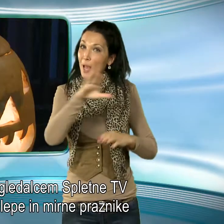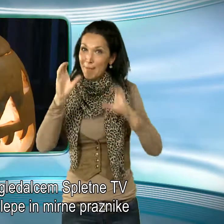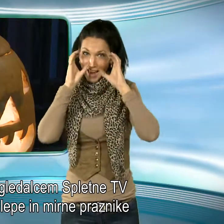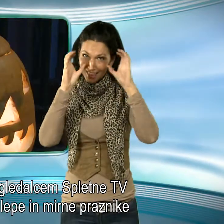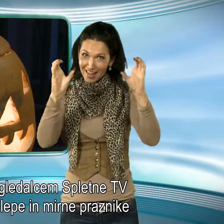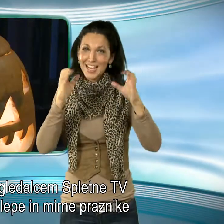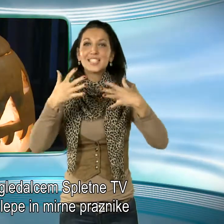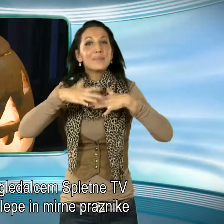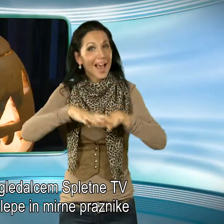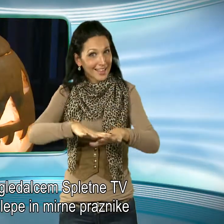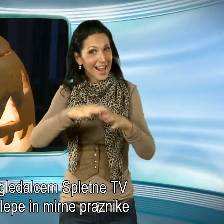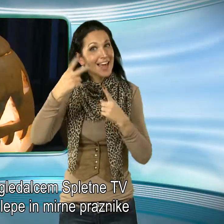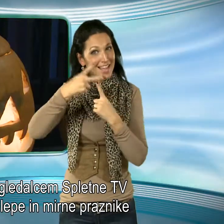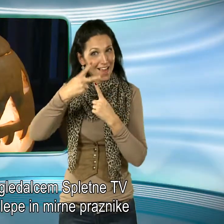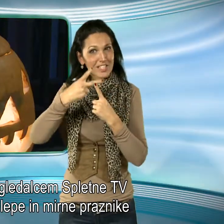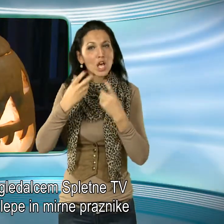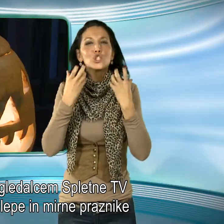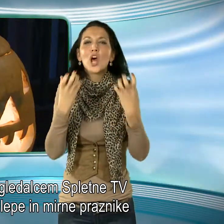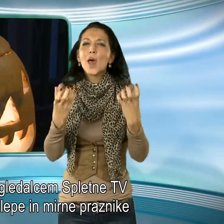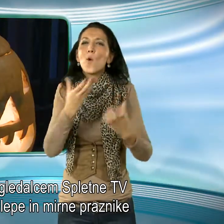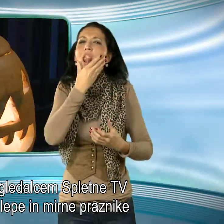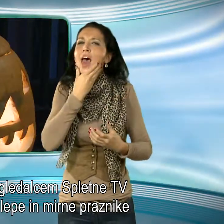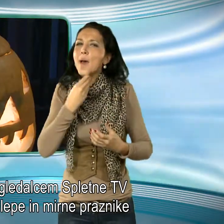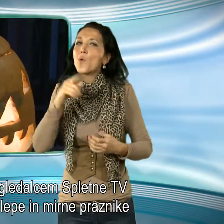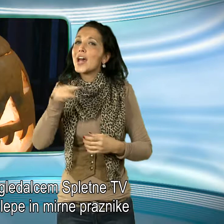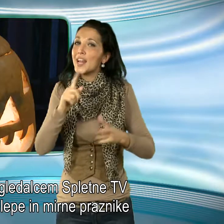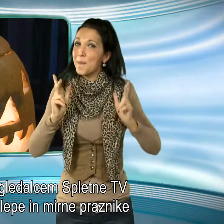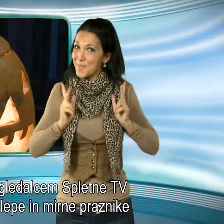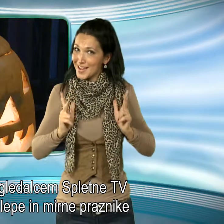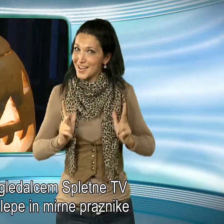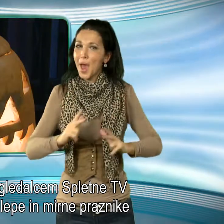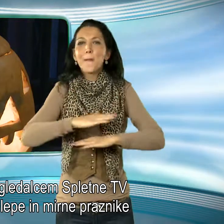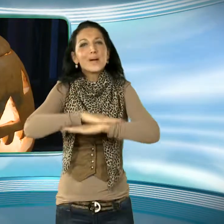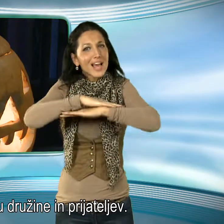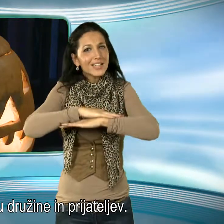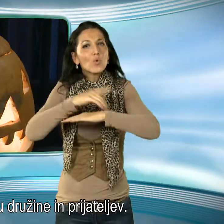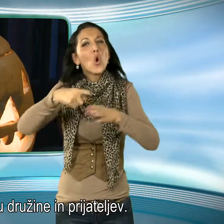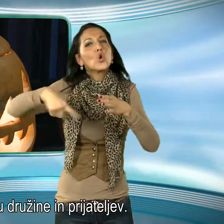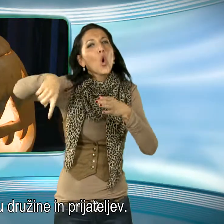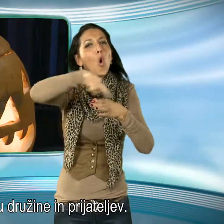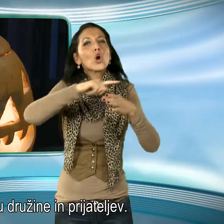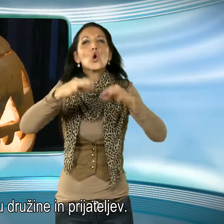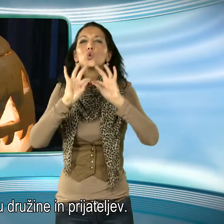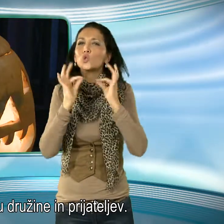Vsem gledalcem Spletne TV želimo lepe in mirne praznike v krogu družine in prijateljev.